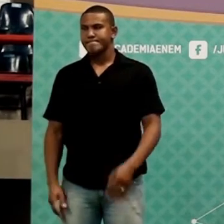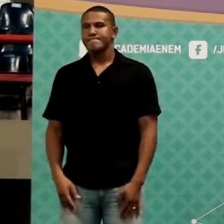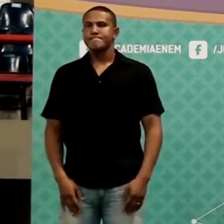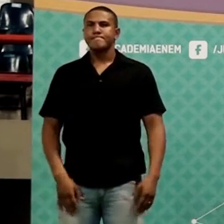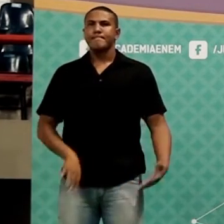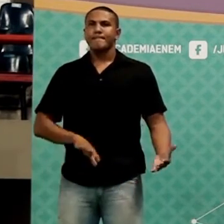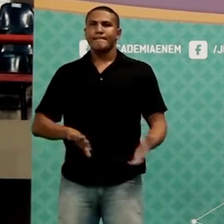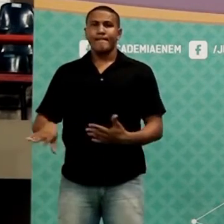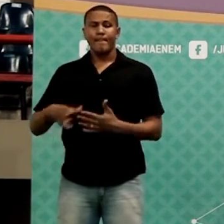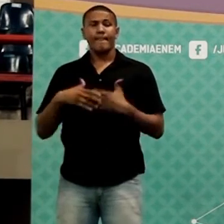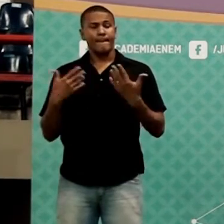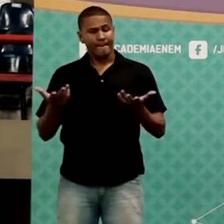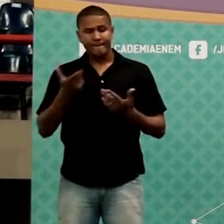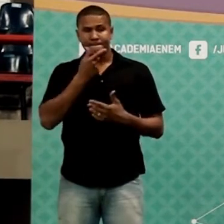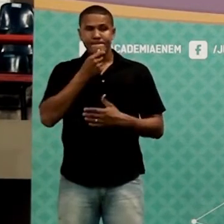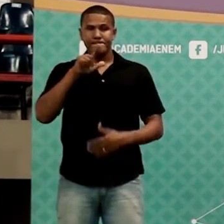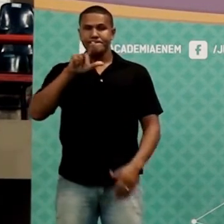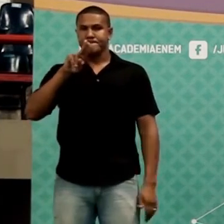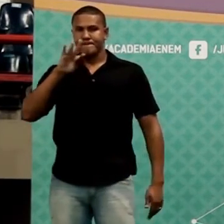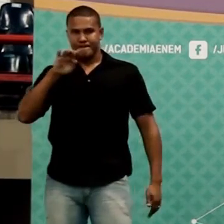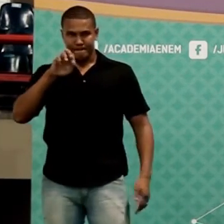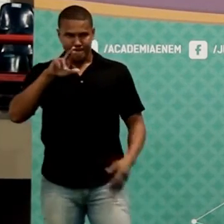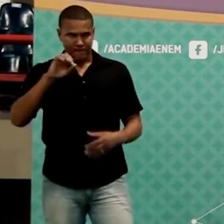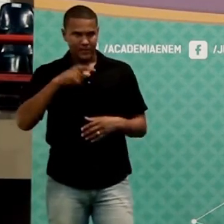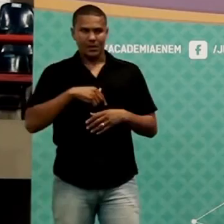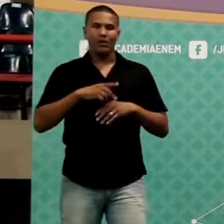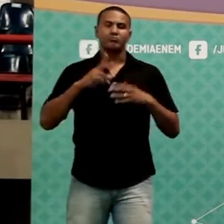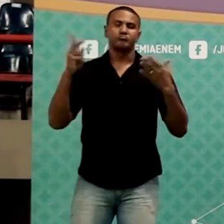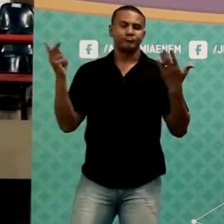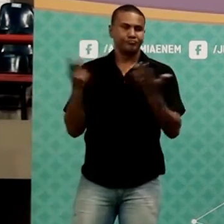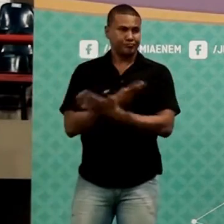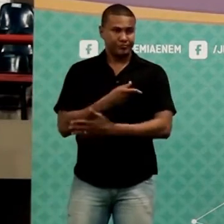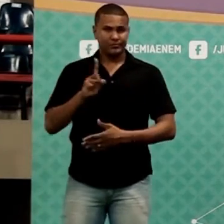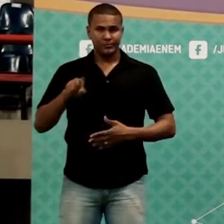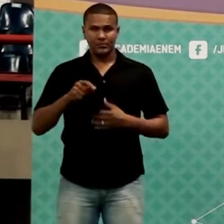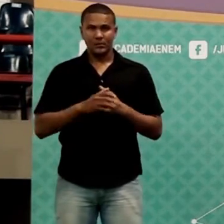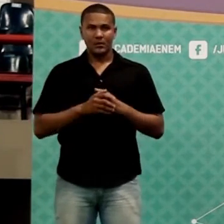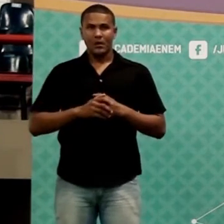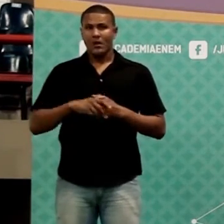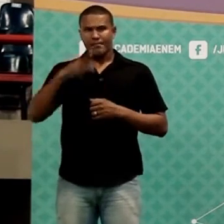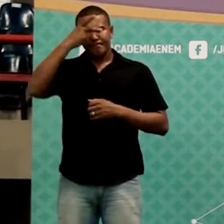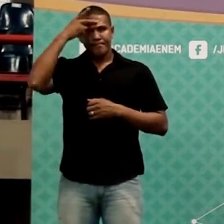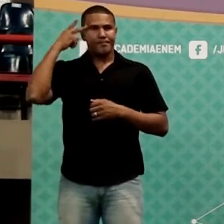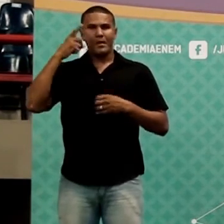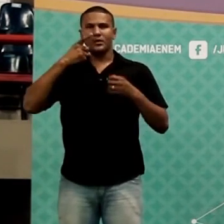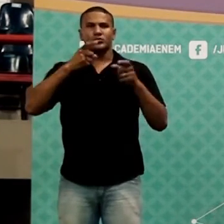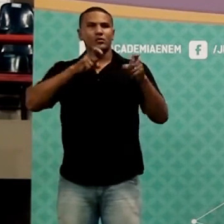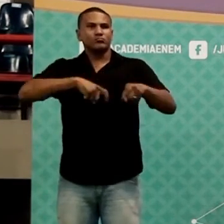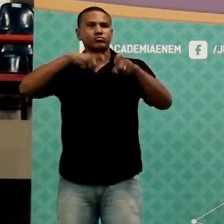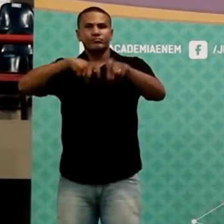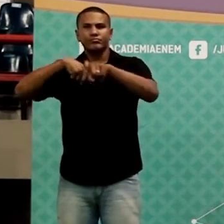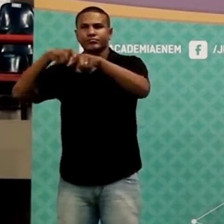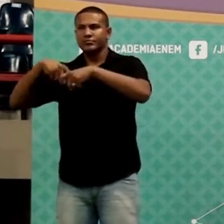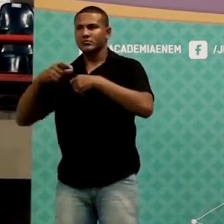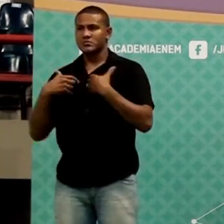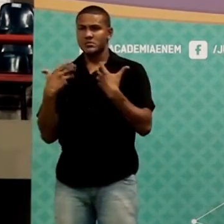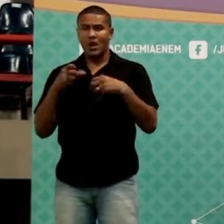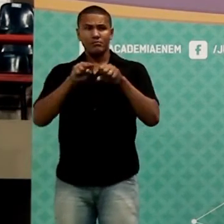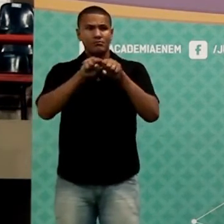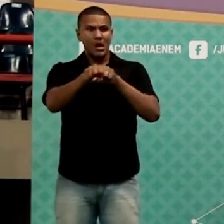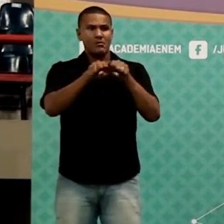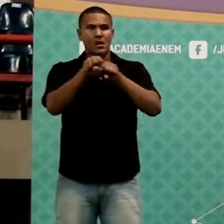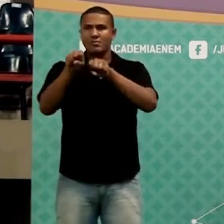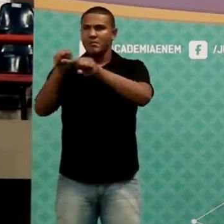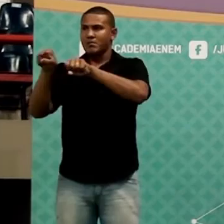O Lutero, enquanto ele estava no mosteiro, explodiu a revolta na Batista. Os camponeses querem matar os membros da